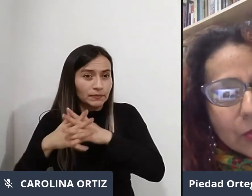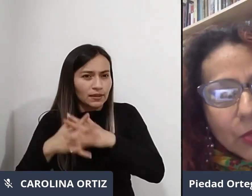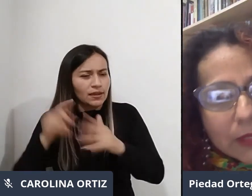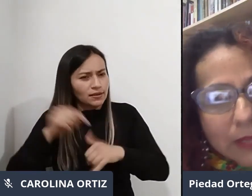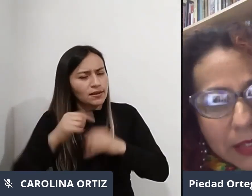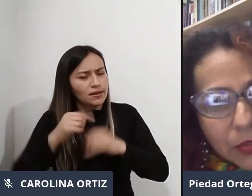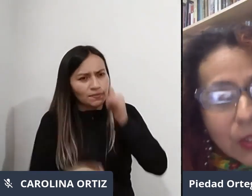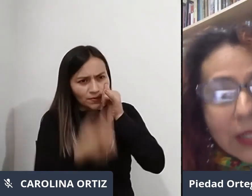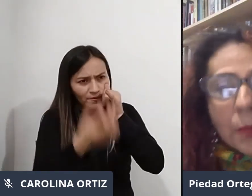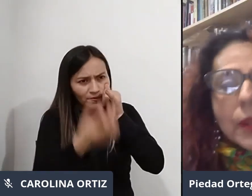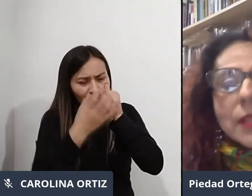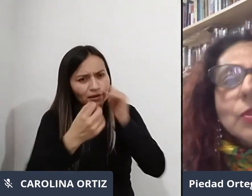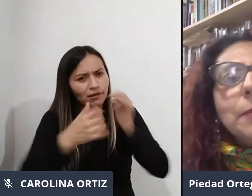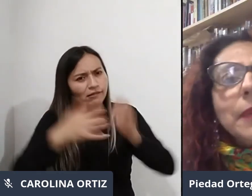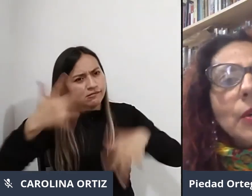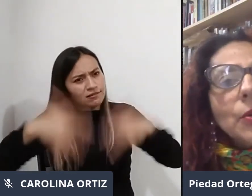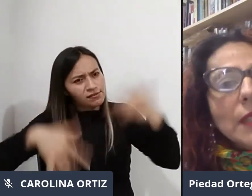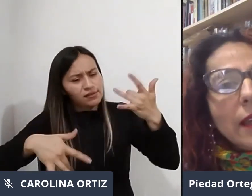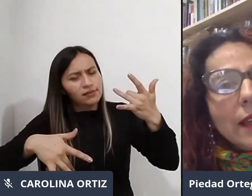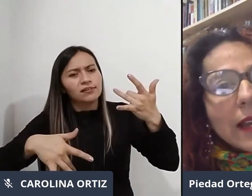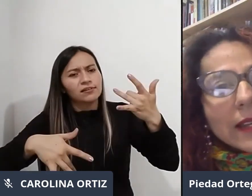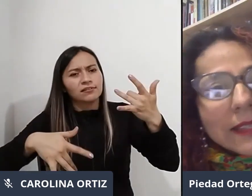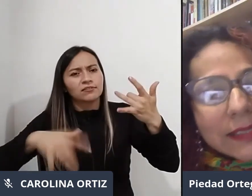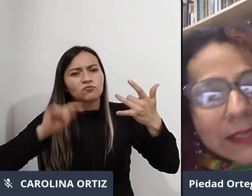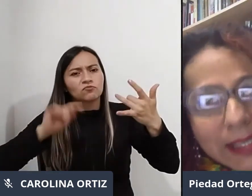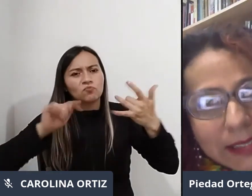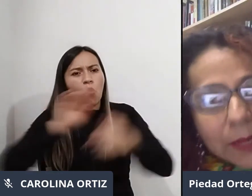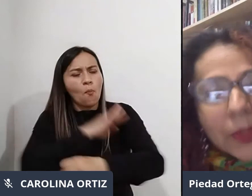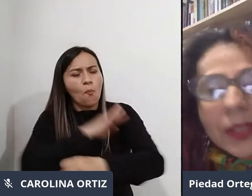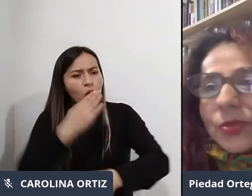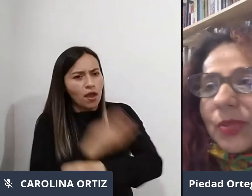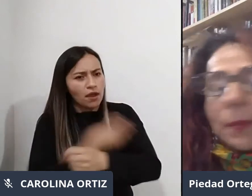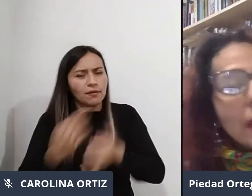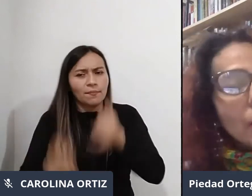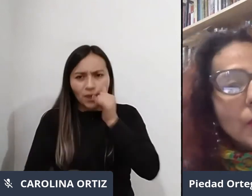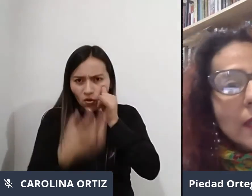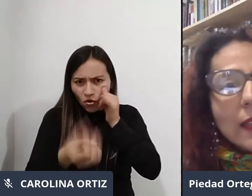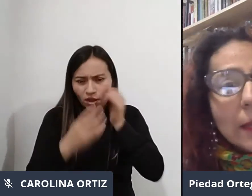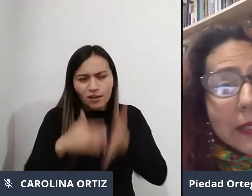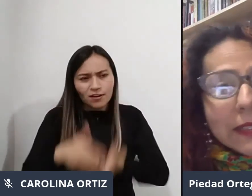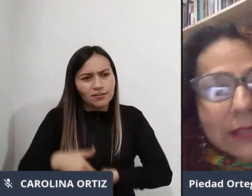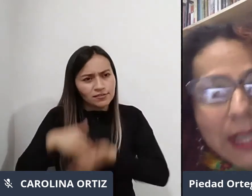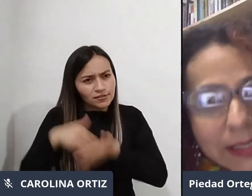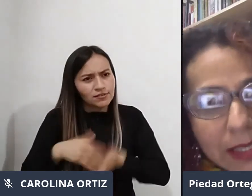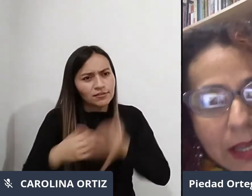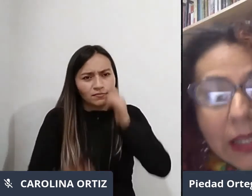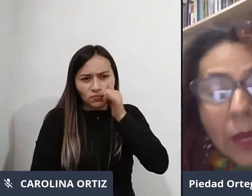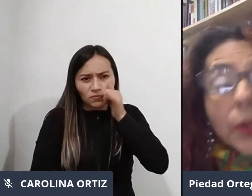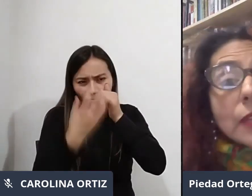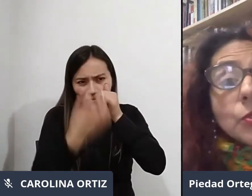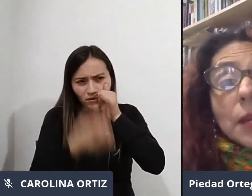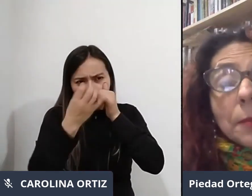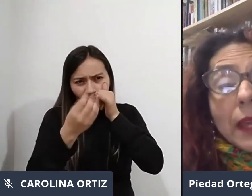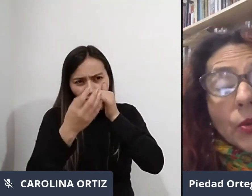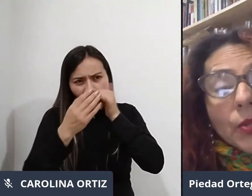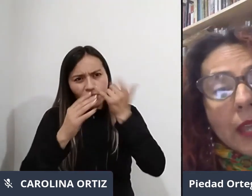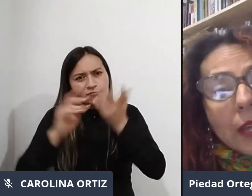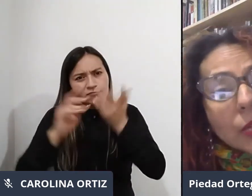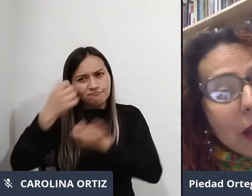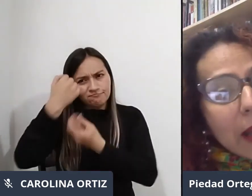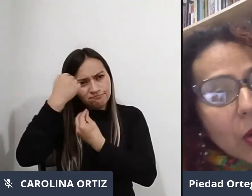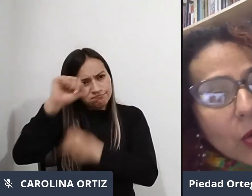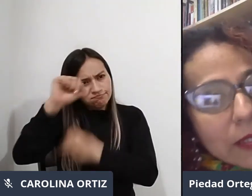poder autoritario, porque es una pedagogía de la resistencia, porque es una pedagogía de la militancia, porque es una pedagogía de